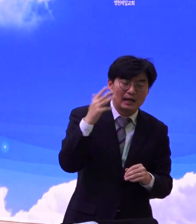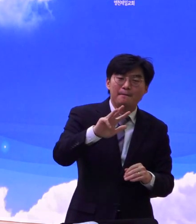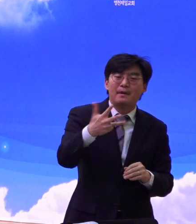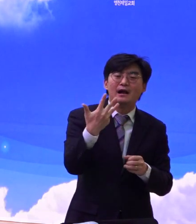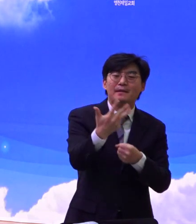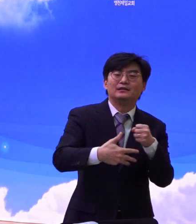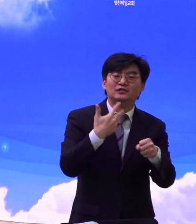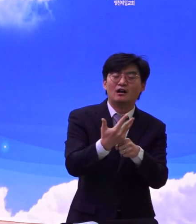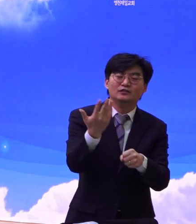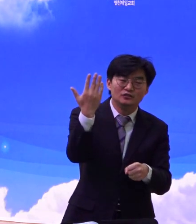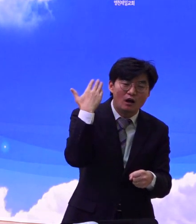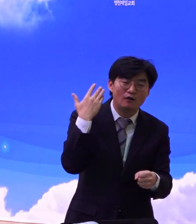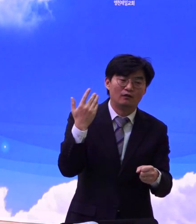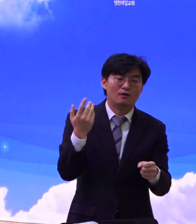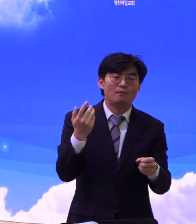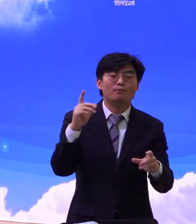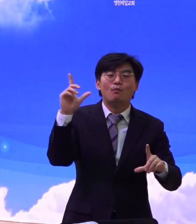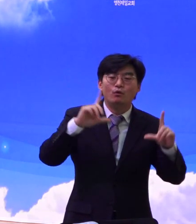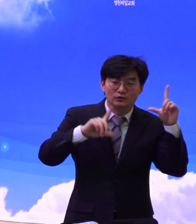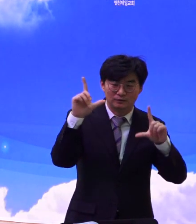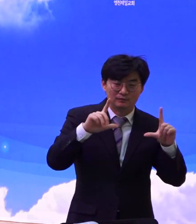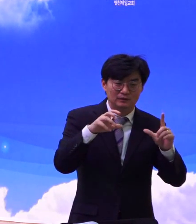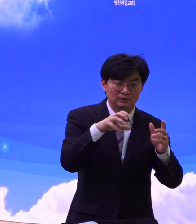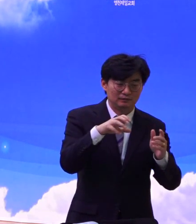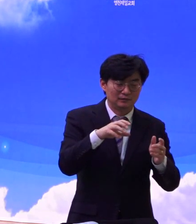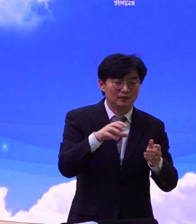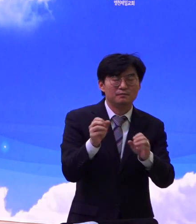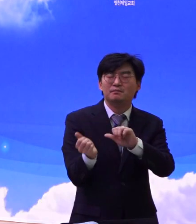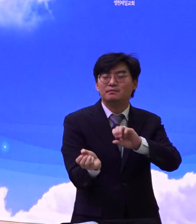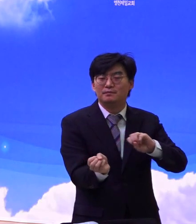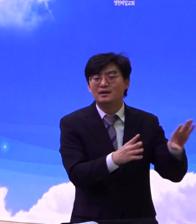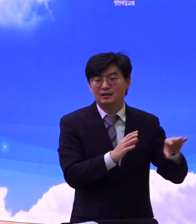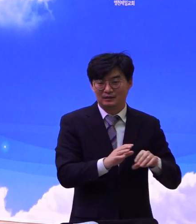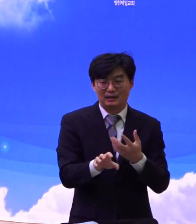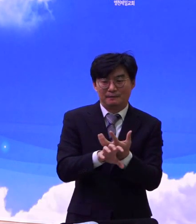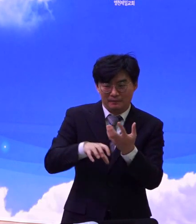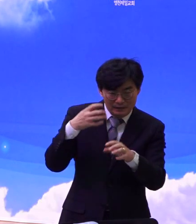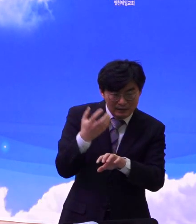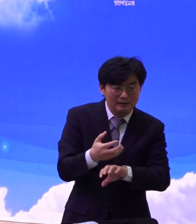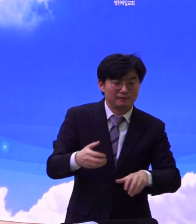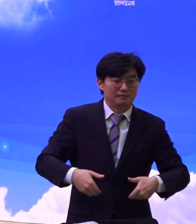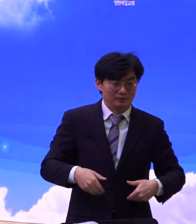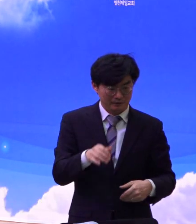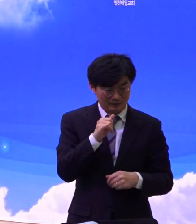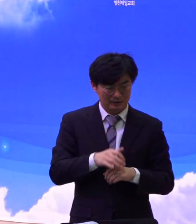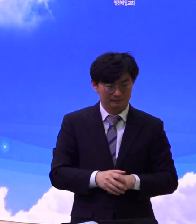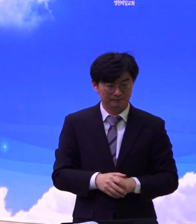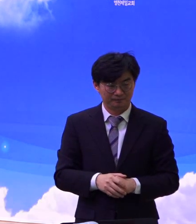거짓된 것들까지도 찾아내어서 그것을 과감하게 개혁해냈다 하는 것입니다.